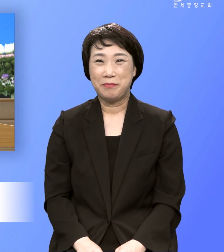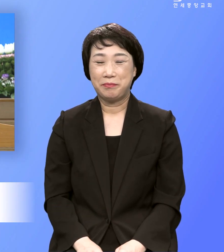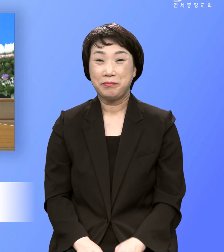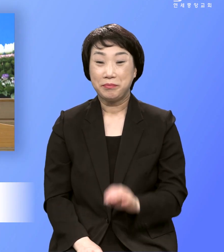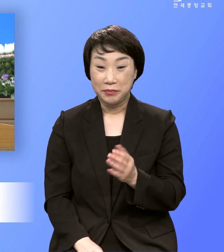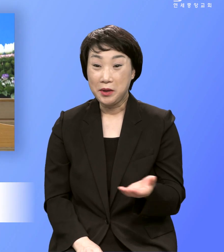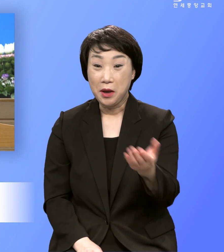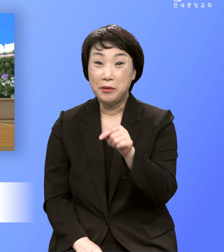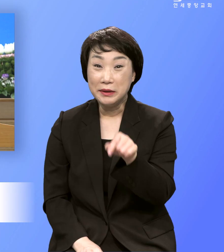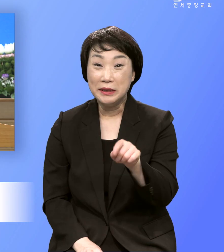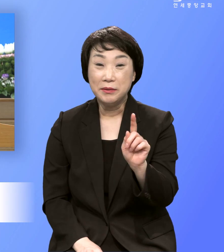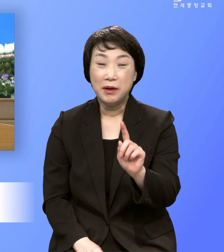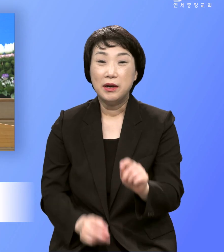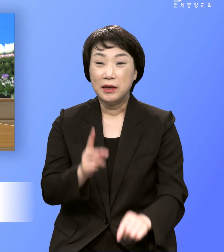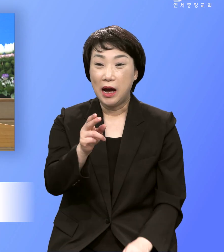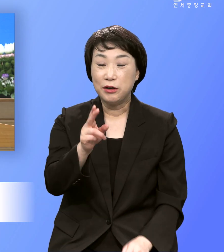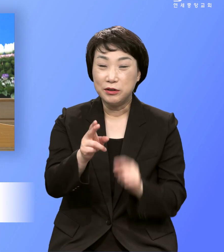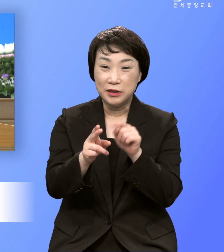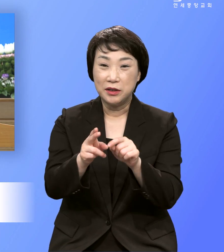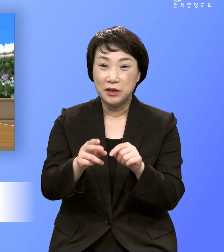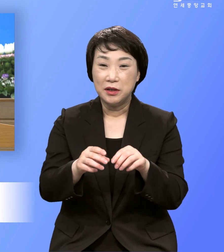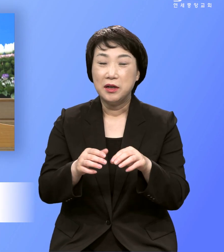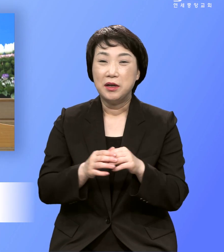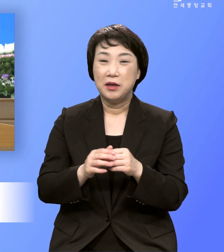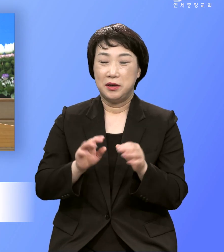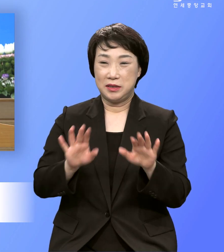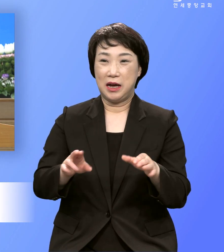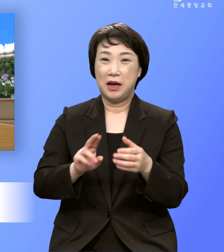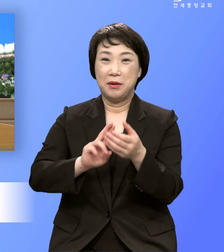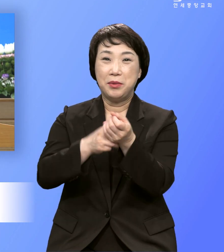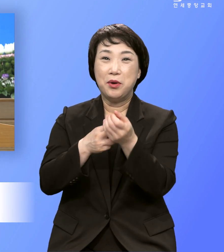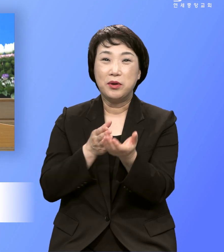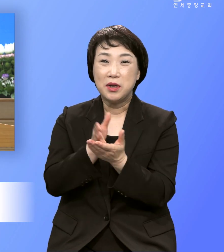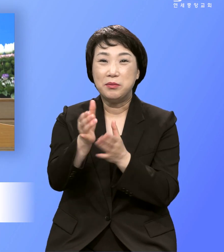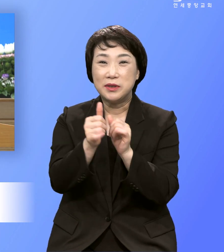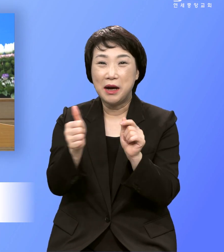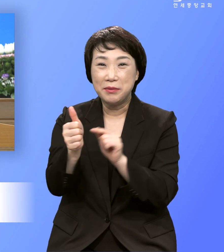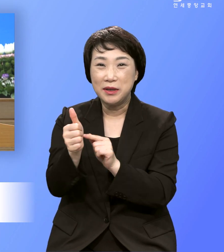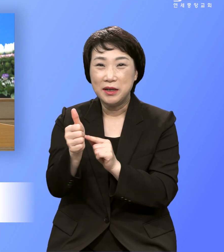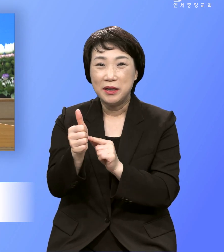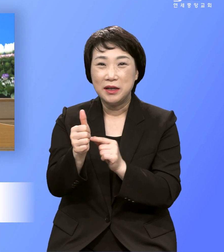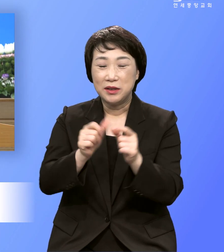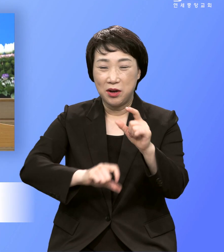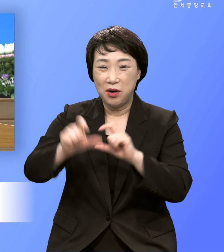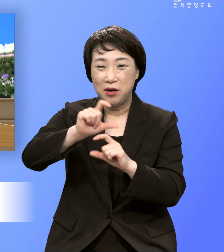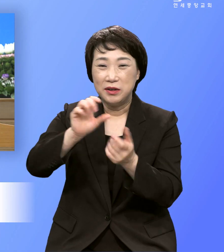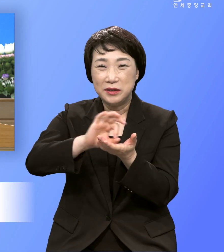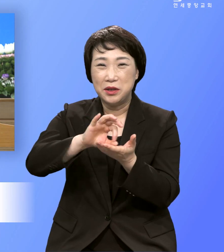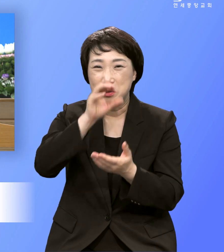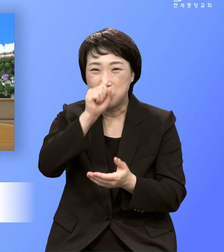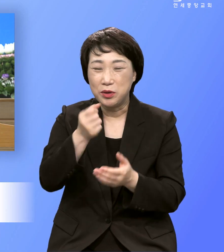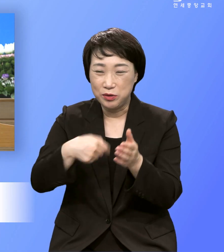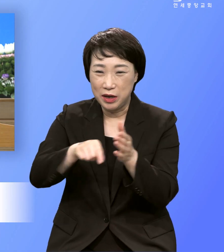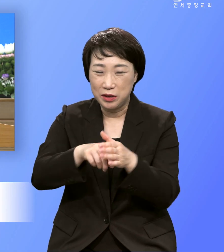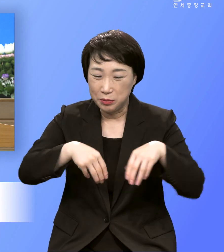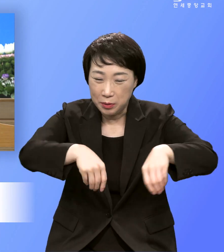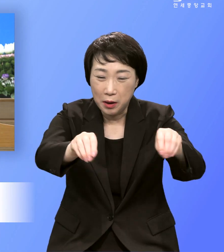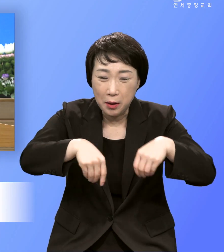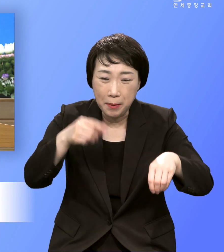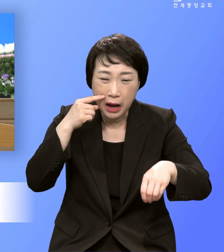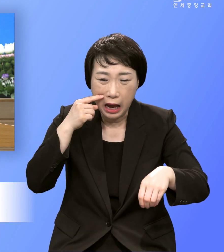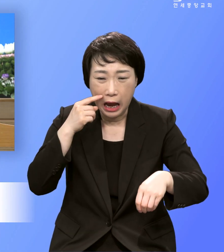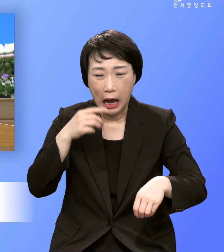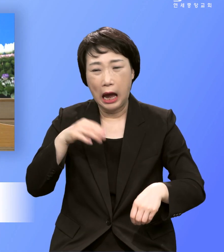근데 저 가위를 미용사가 더 잘 되려고 얘 숫돌에다가 한다. 그럼 가위는